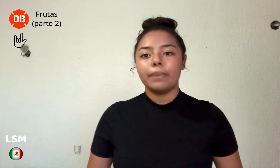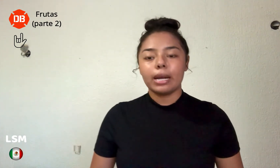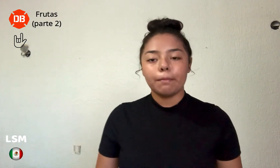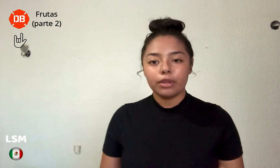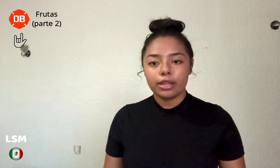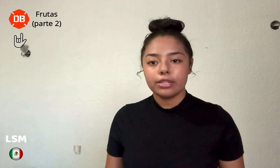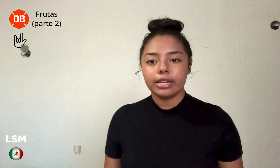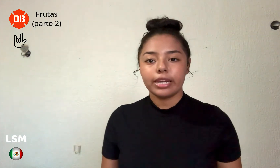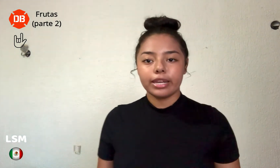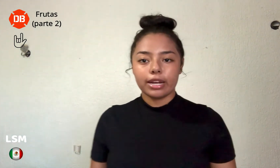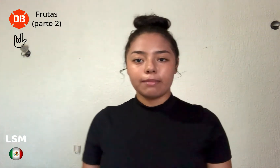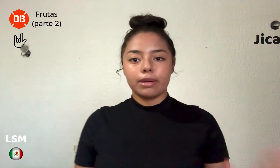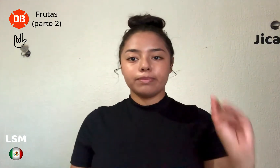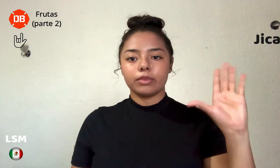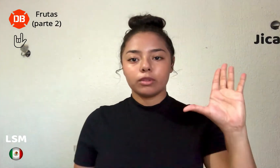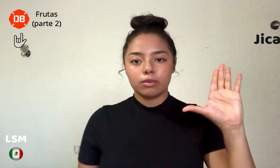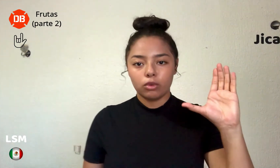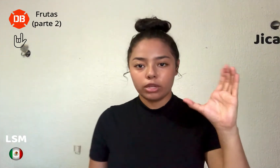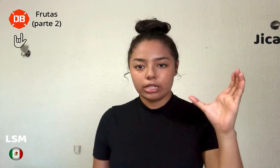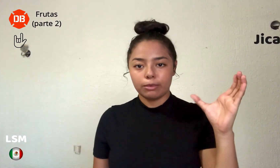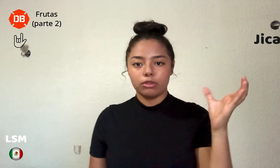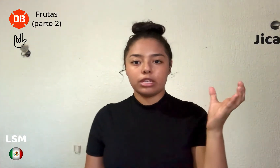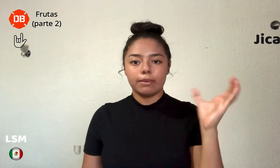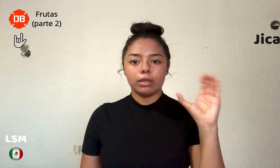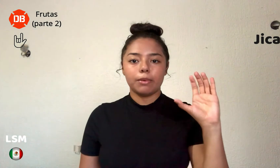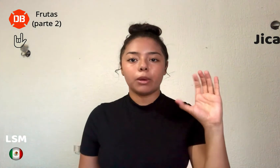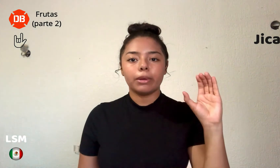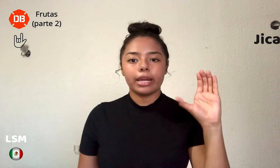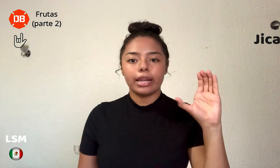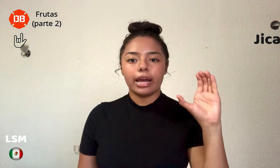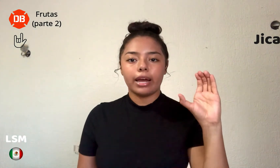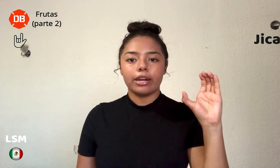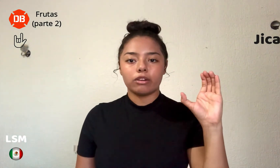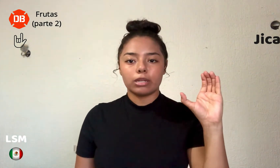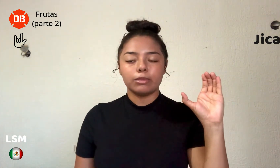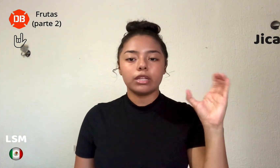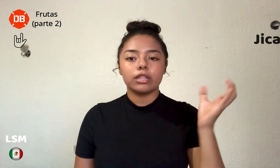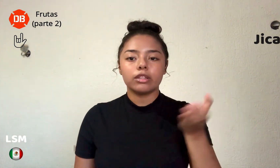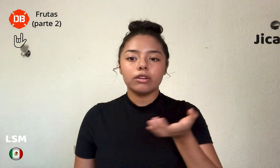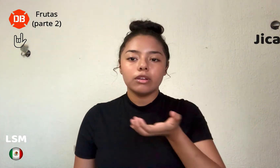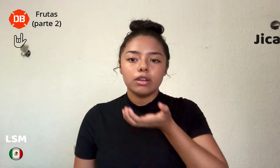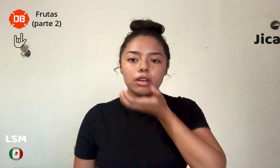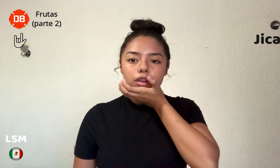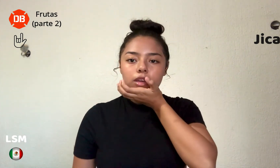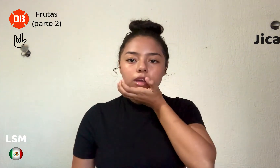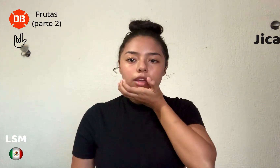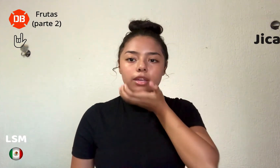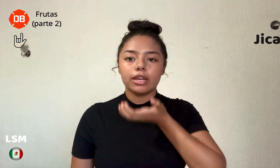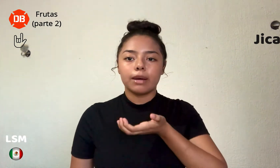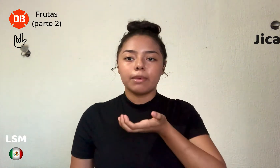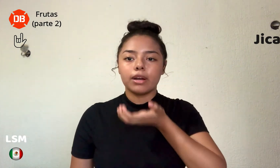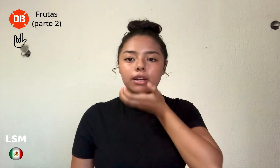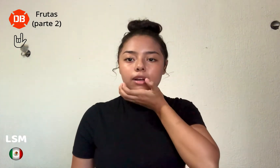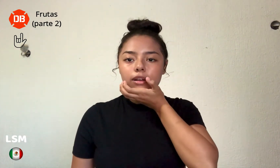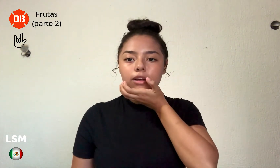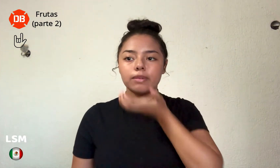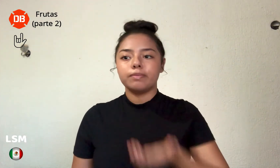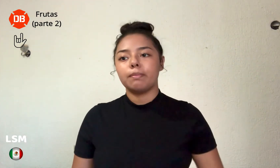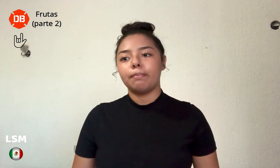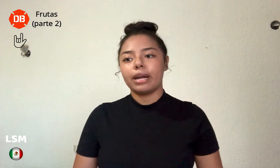Para poder decir jícama, utilizamos nuestra mano, pero como que la enroscamos tantito, jícama. Para